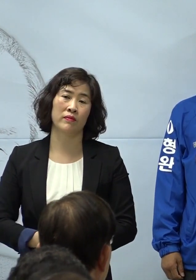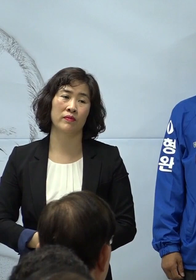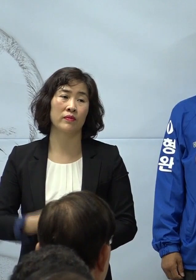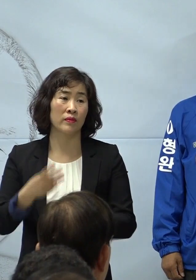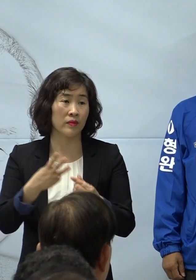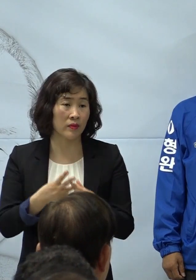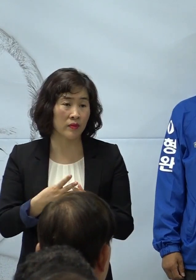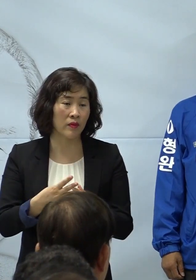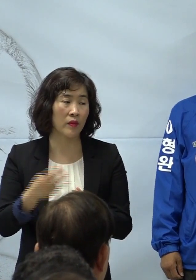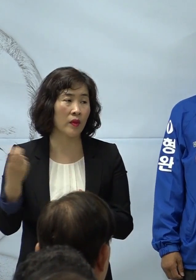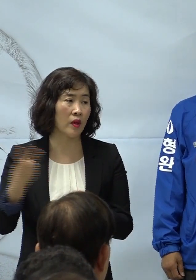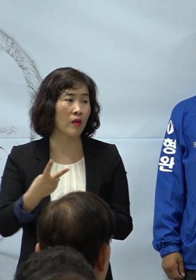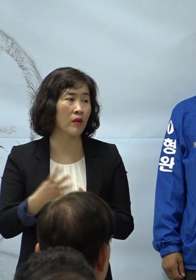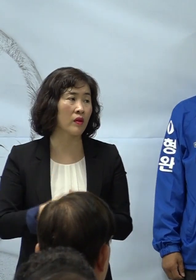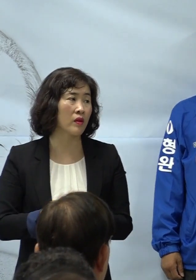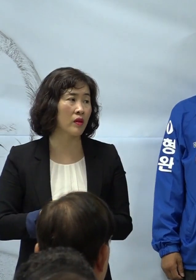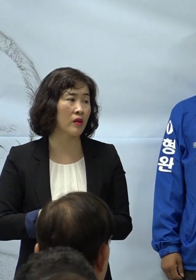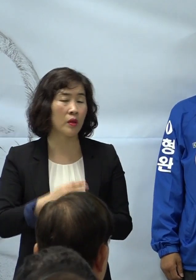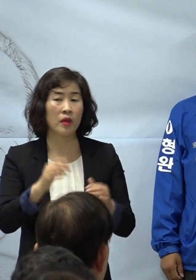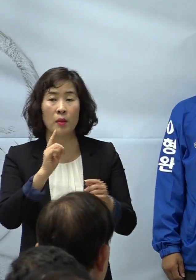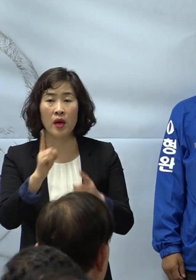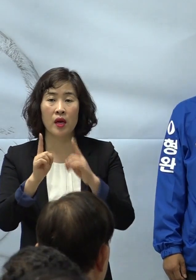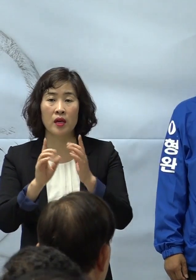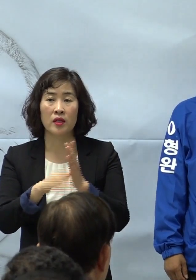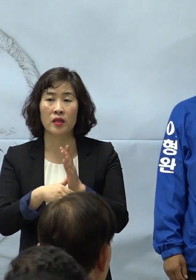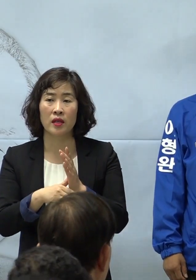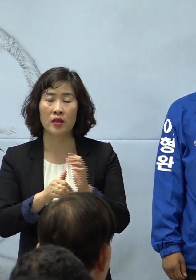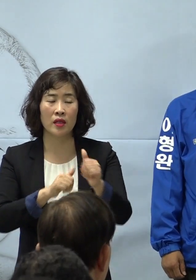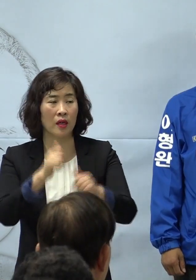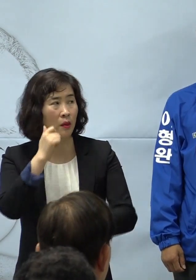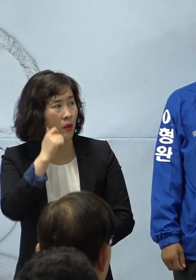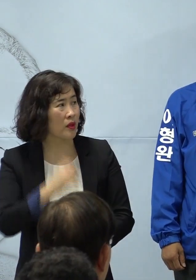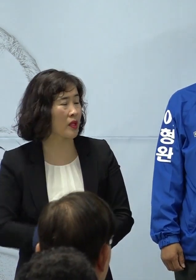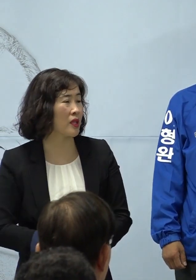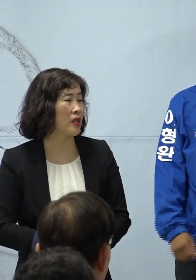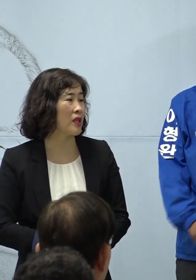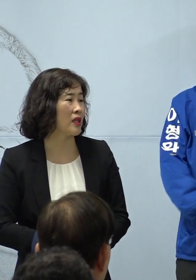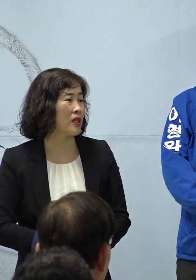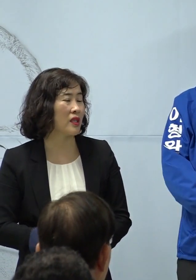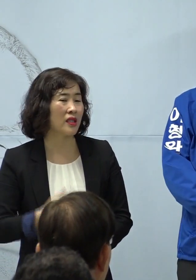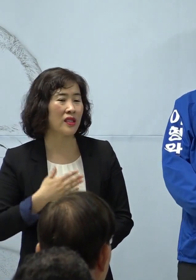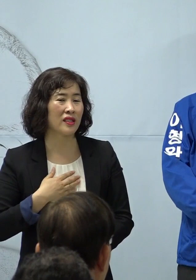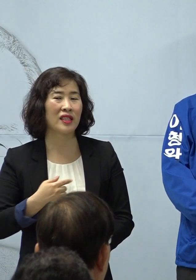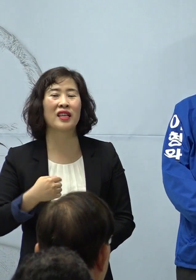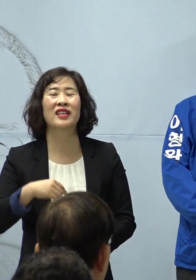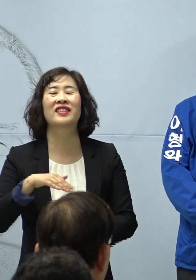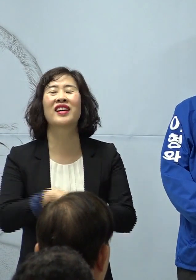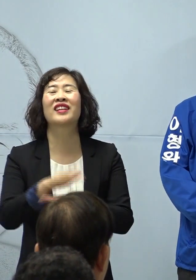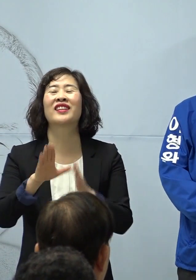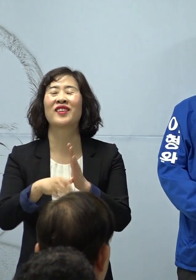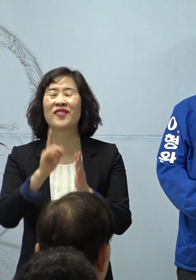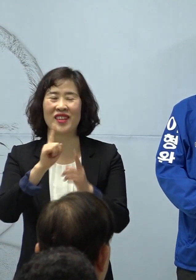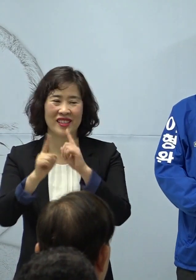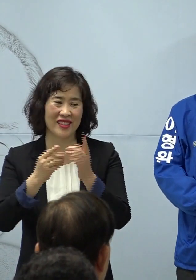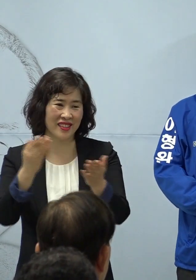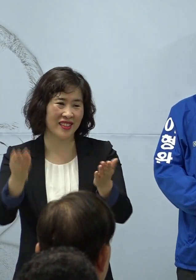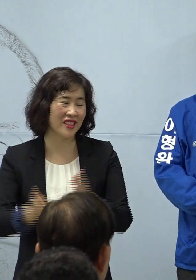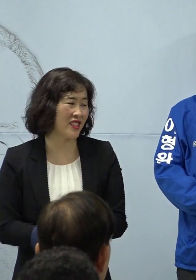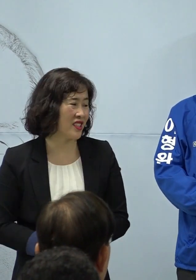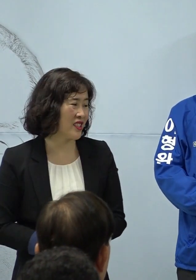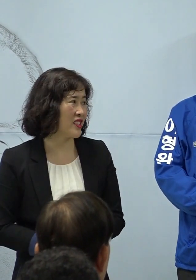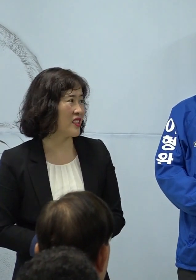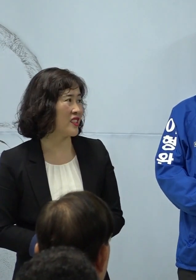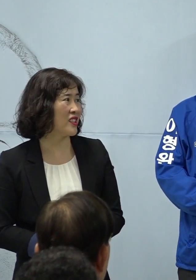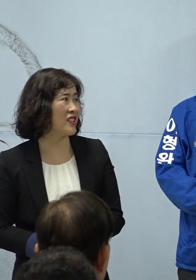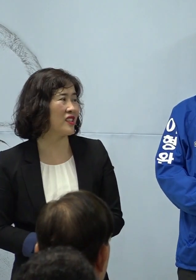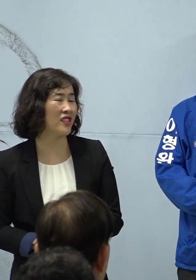또 그것보다도 이분들 말씀하시는 게 저는 도저히 따라갈 수 없어요. 그래서 저는 제 나름 스타일대로 하겠습니다.